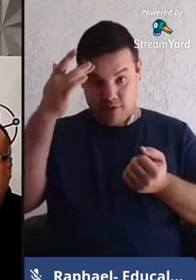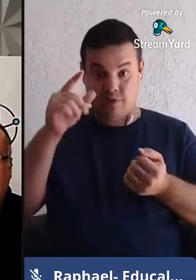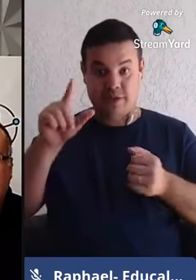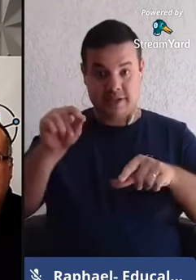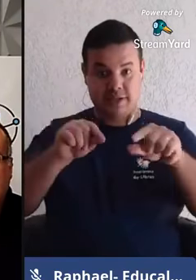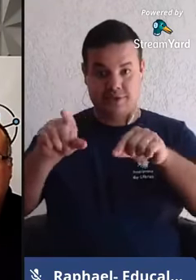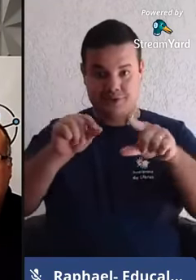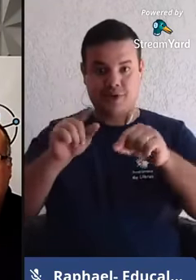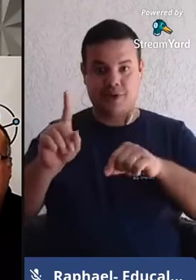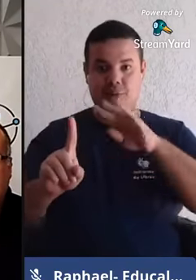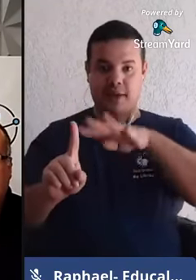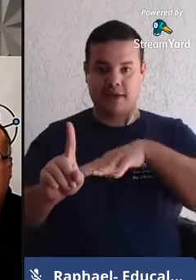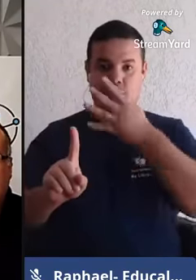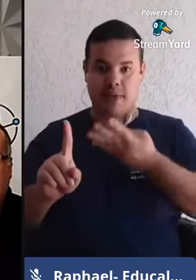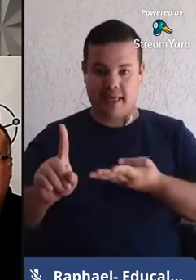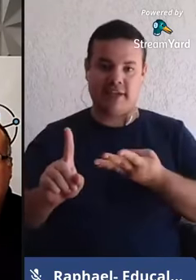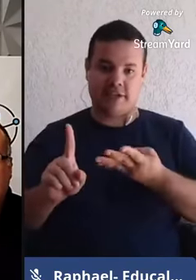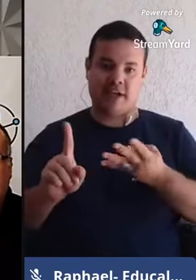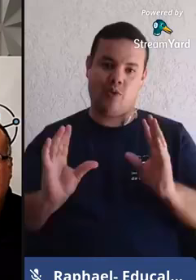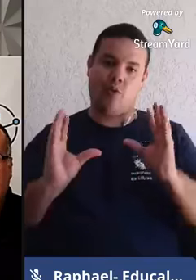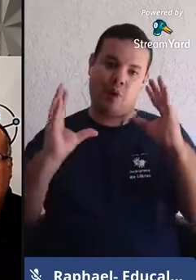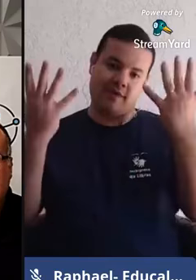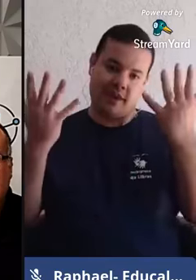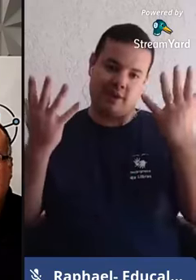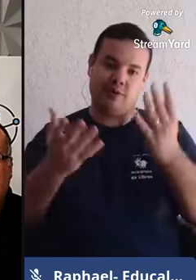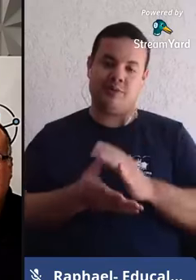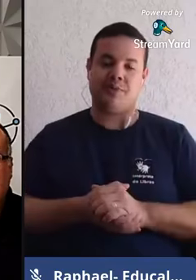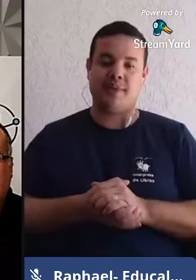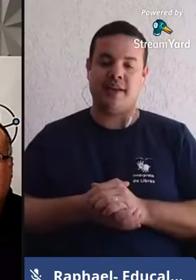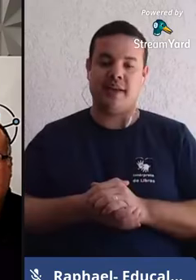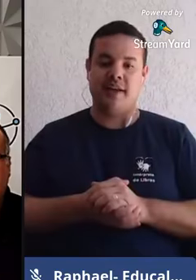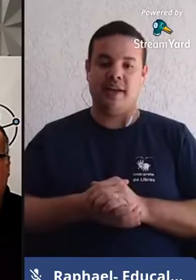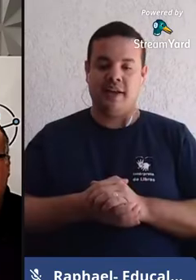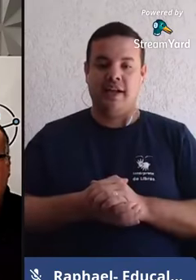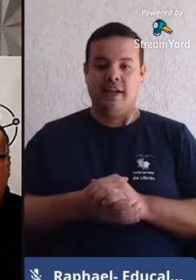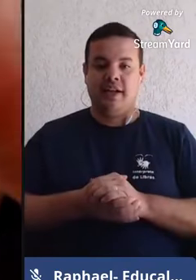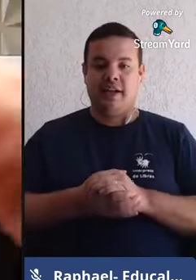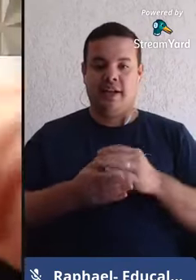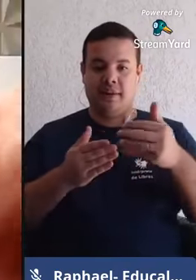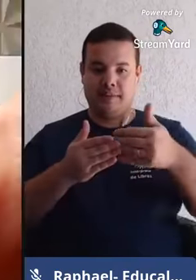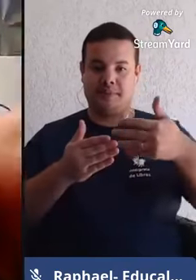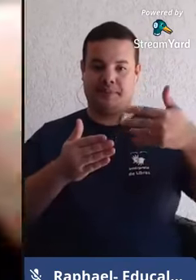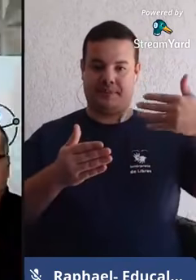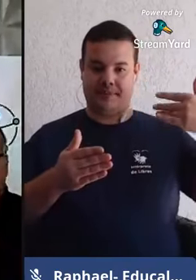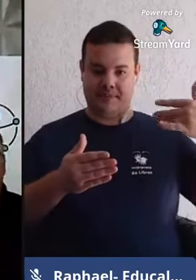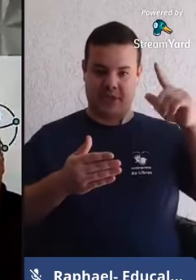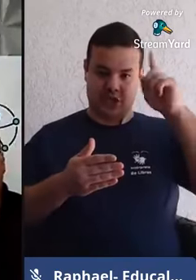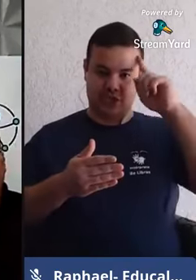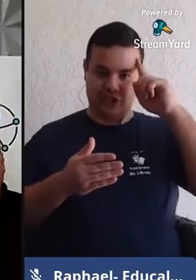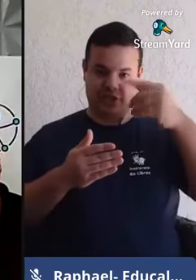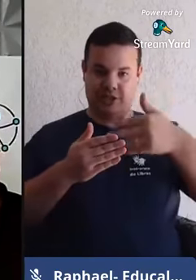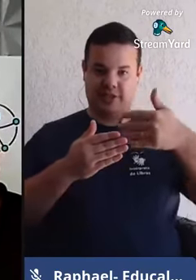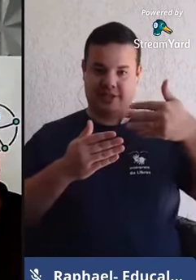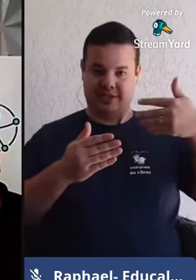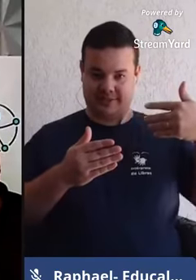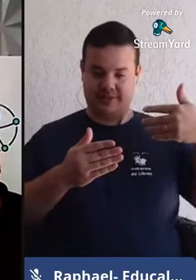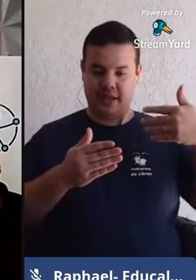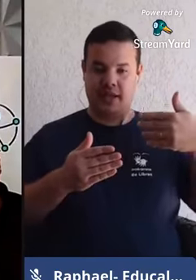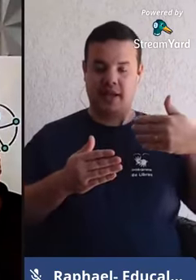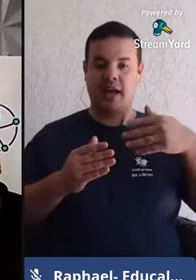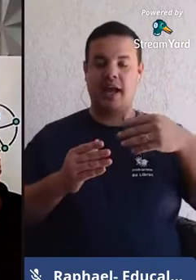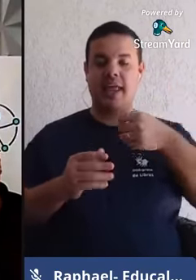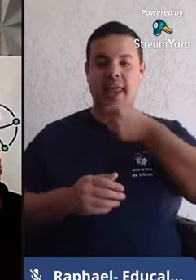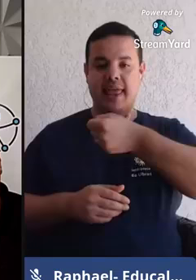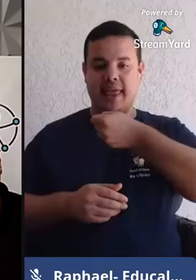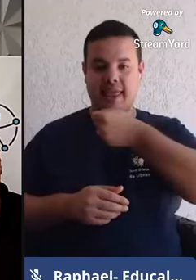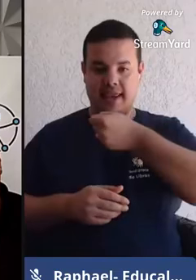desse evento. Né, nesses dias todos, nós estamos homenageando as pessoas que seriam homenageadas, ou